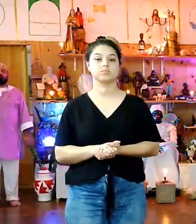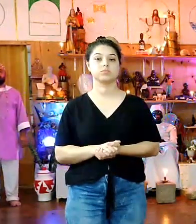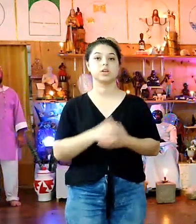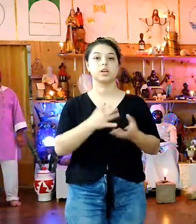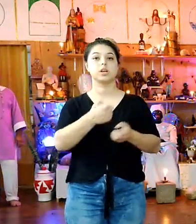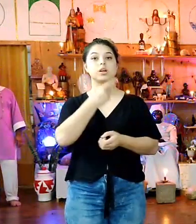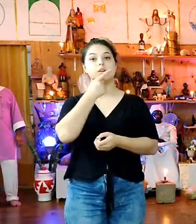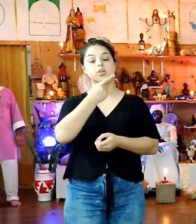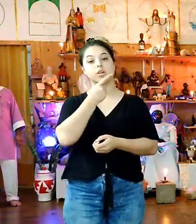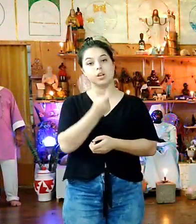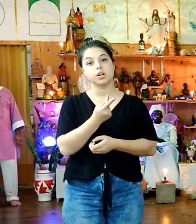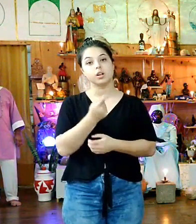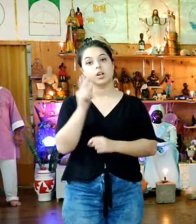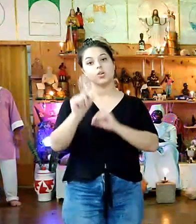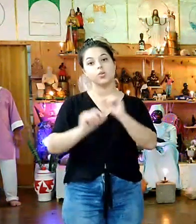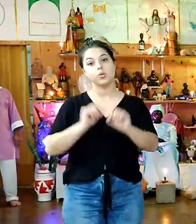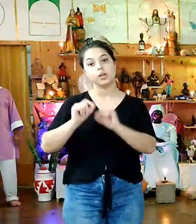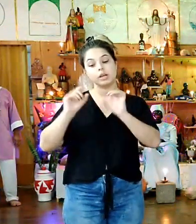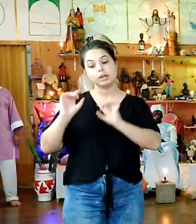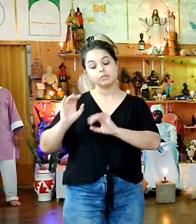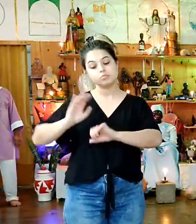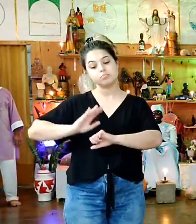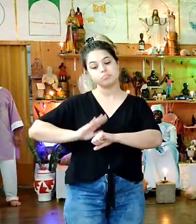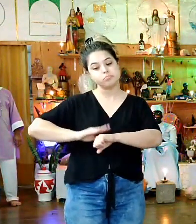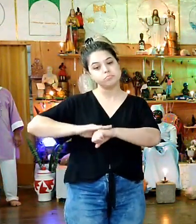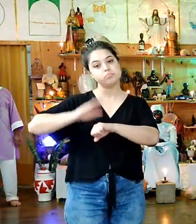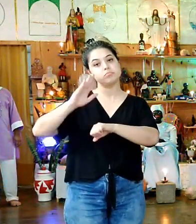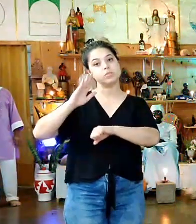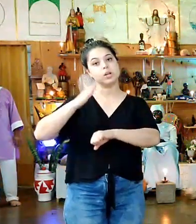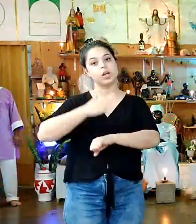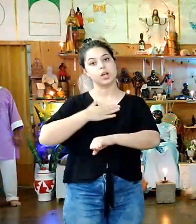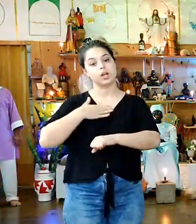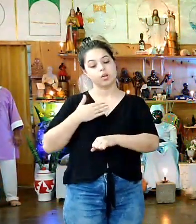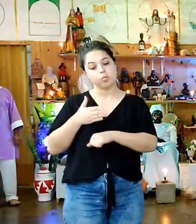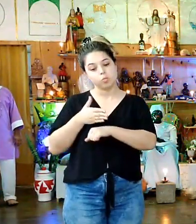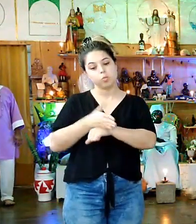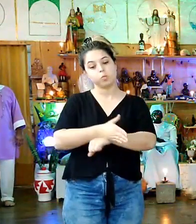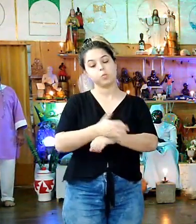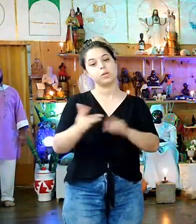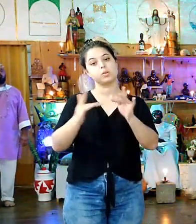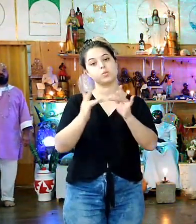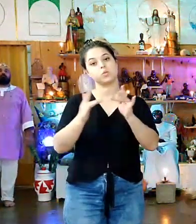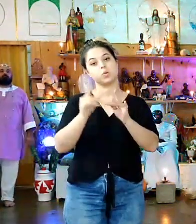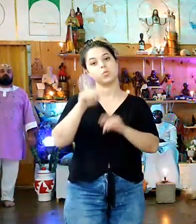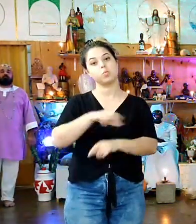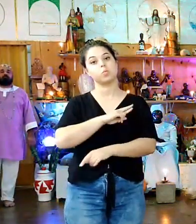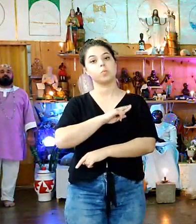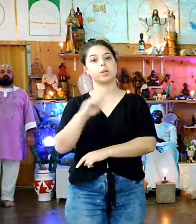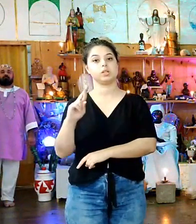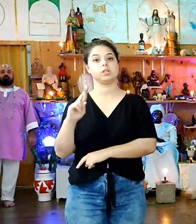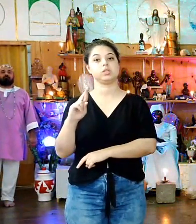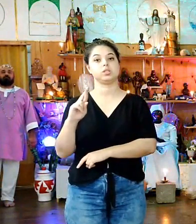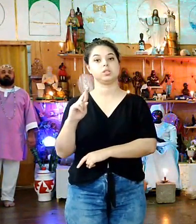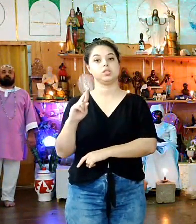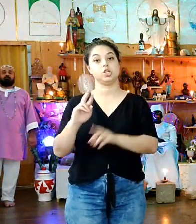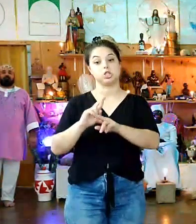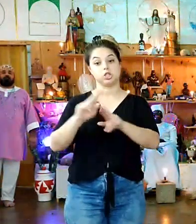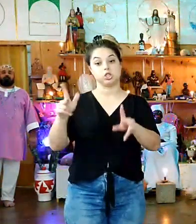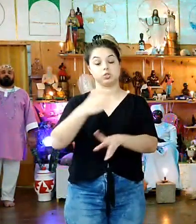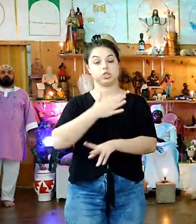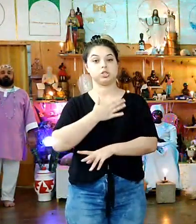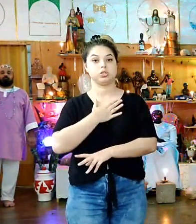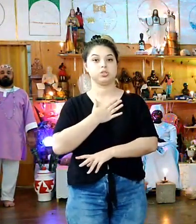E quero dizer que cada vez que eu entro em contato com uma religião